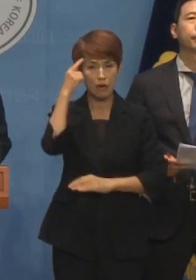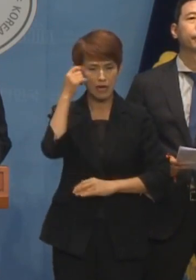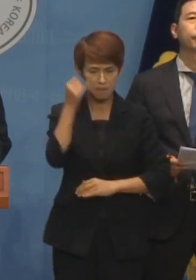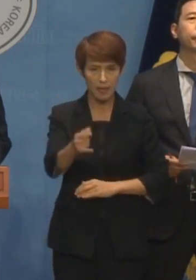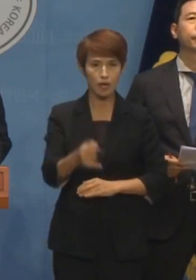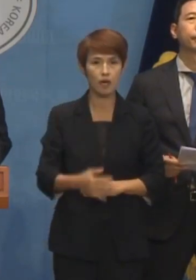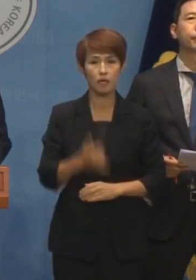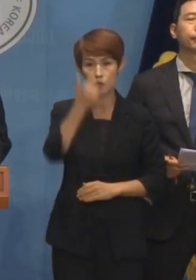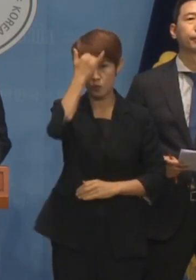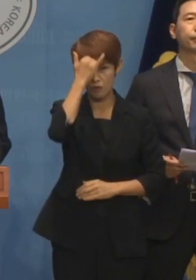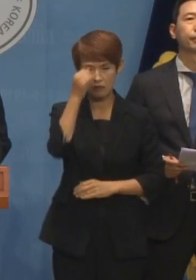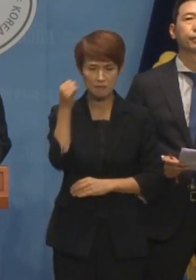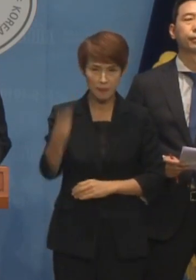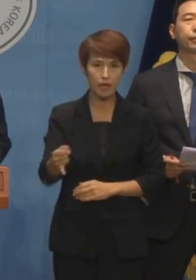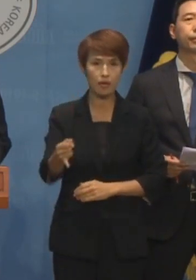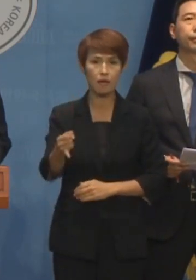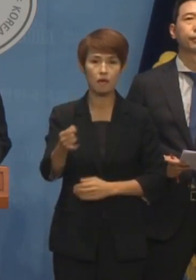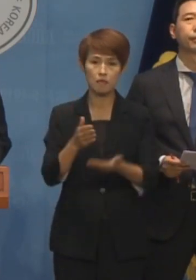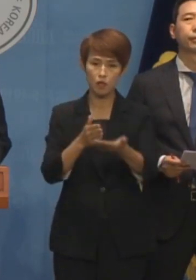등 모든 면에서